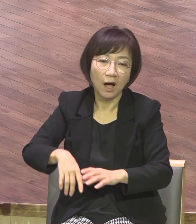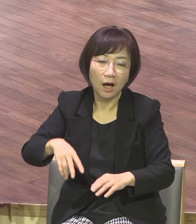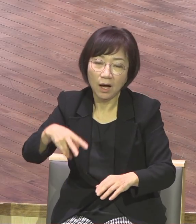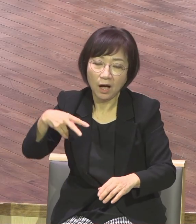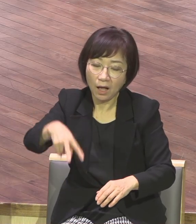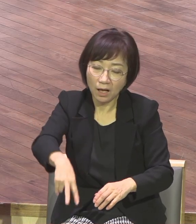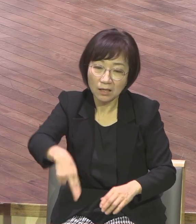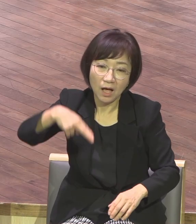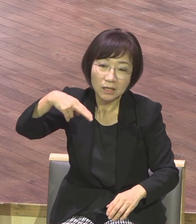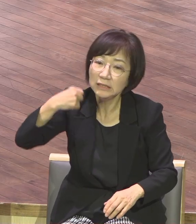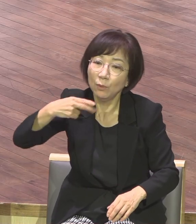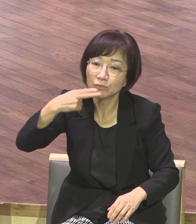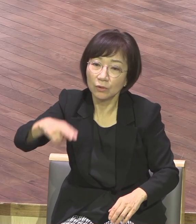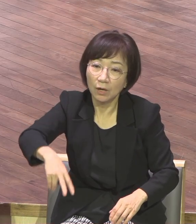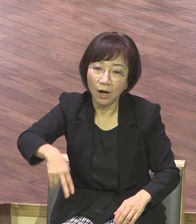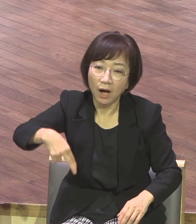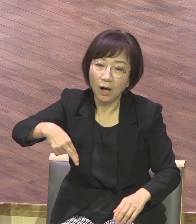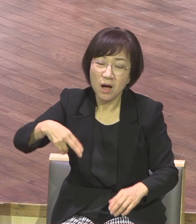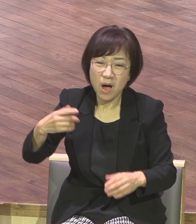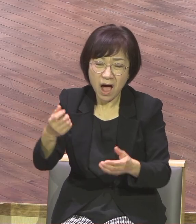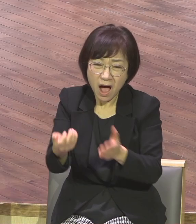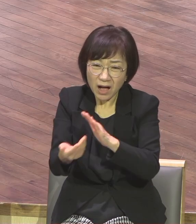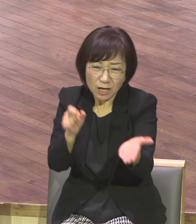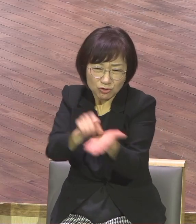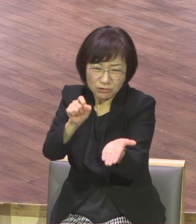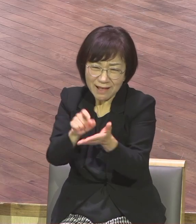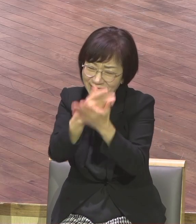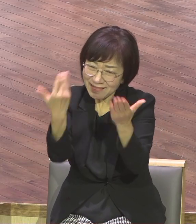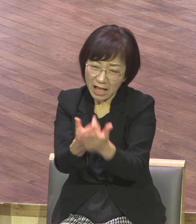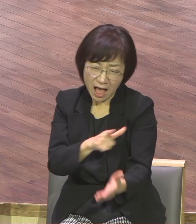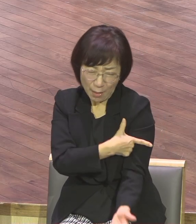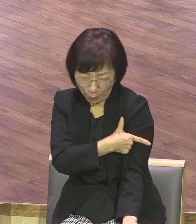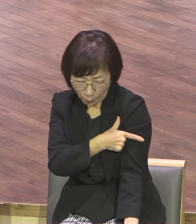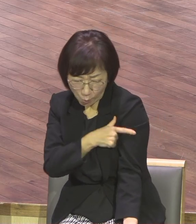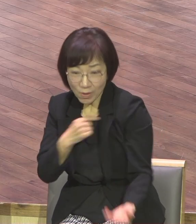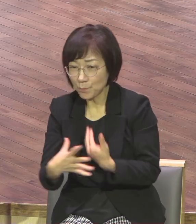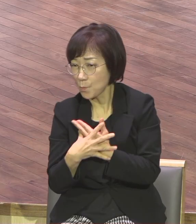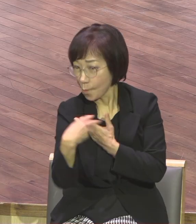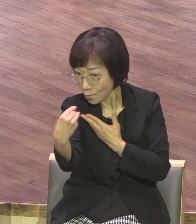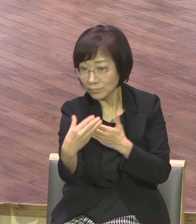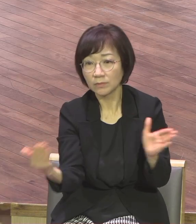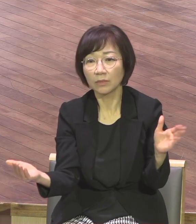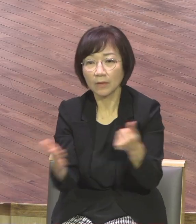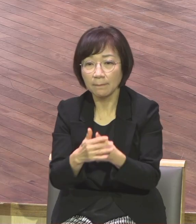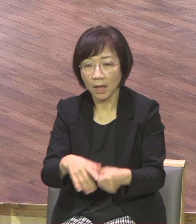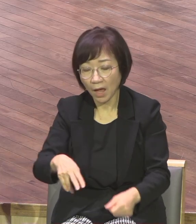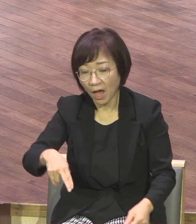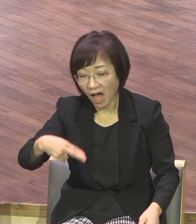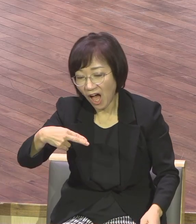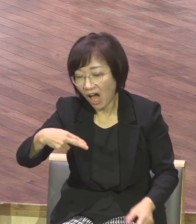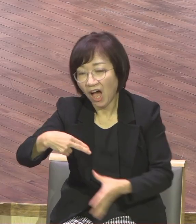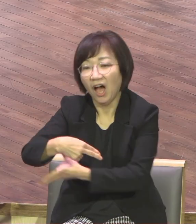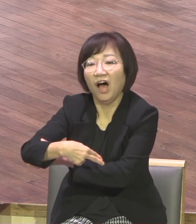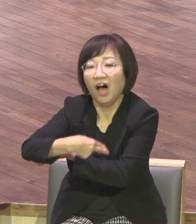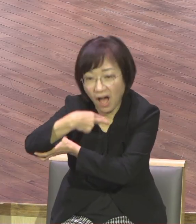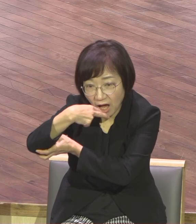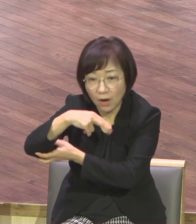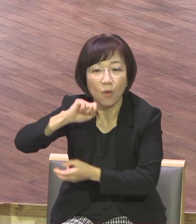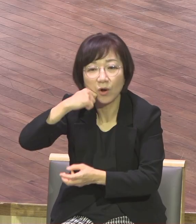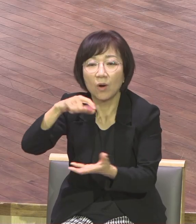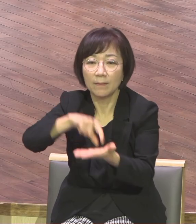젓가락을 잡고 있을 힘이 없어서 손 떨었다. 이 정도로 최선을 다했어.